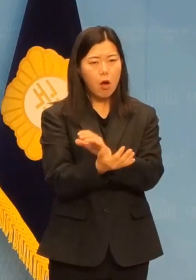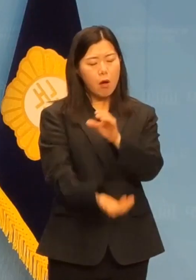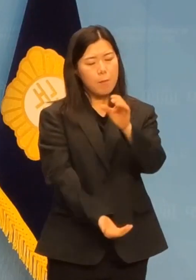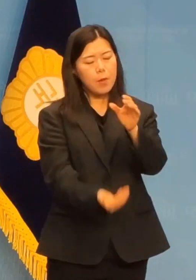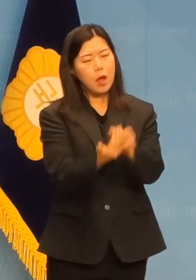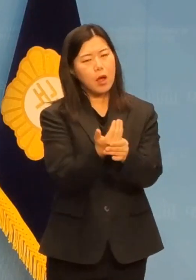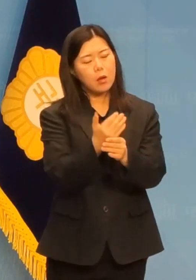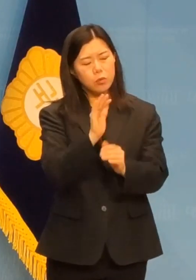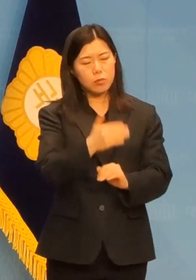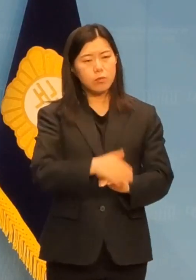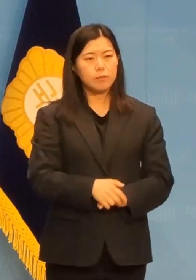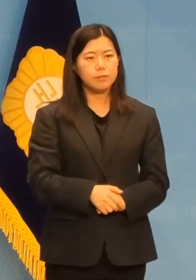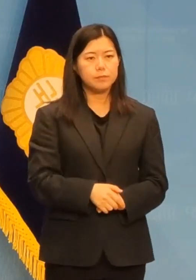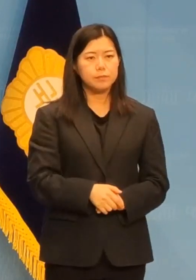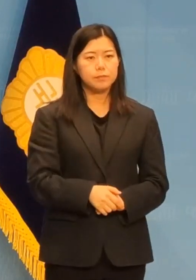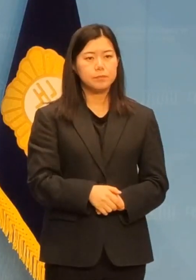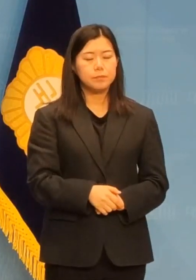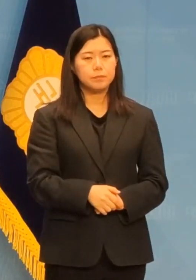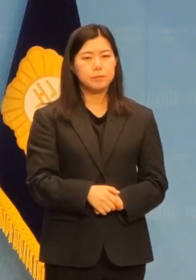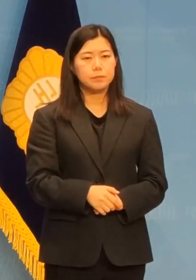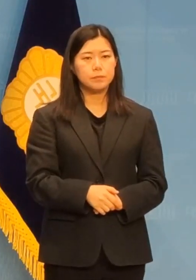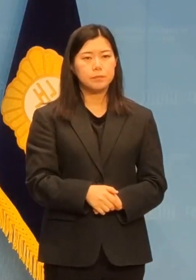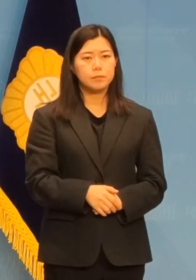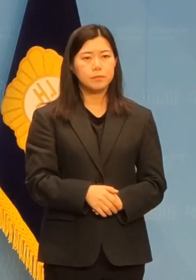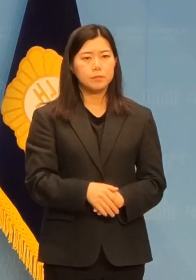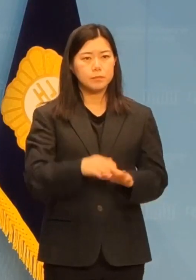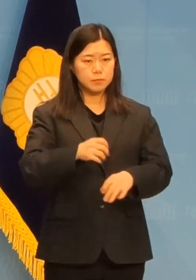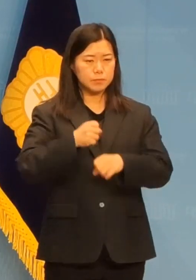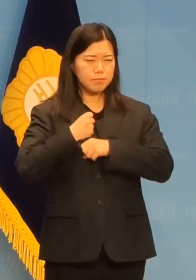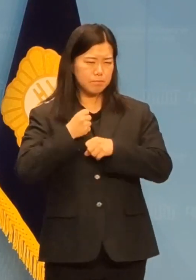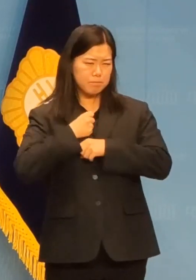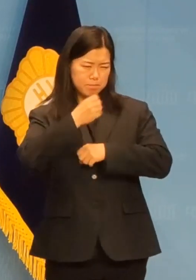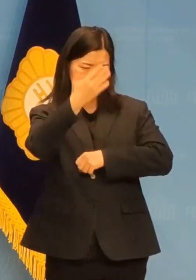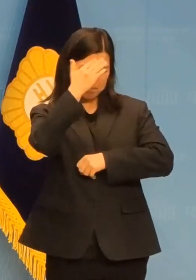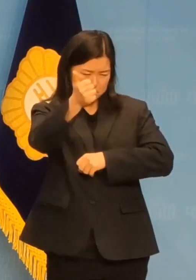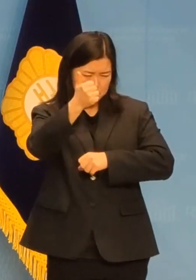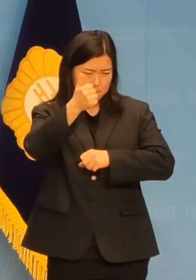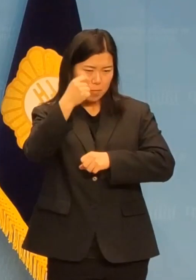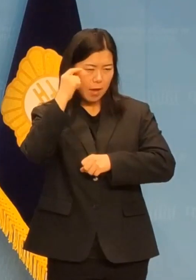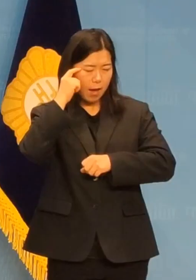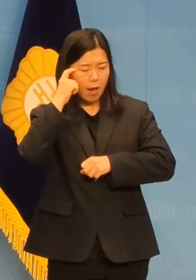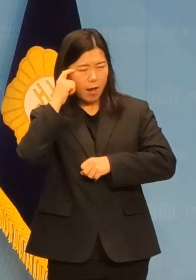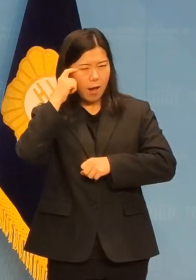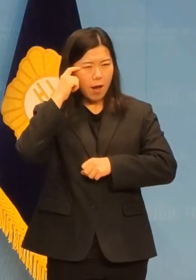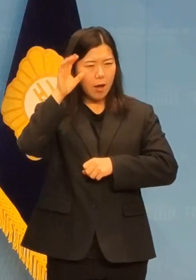비극적 결과였습니다. 군부 독재의 망령에